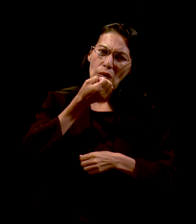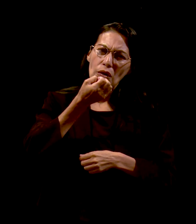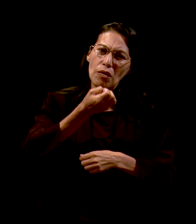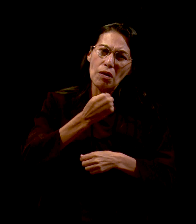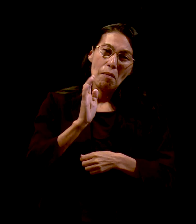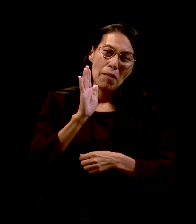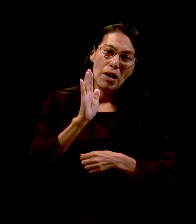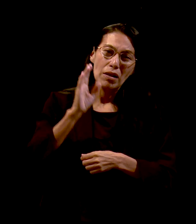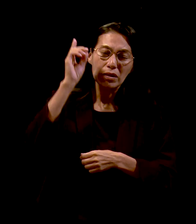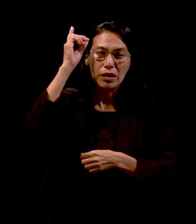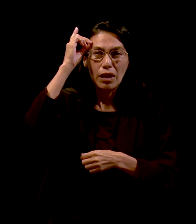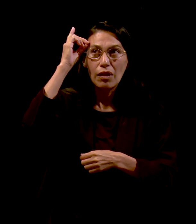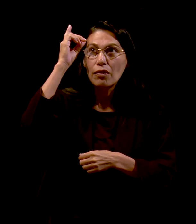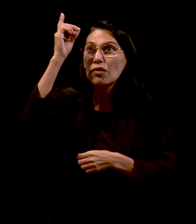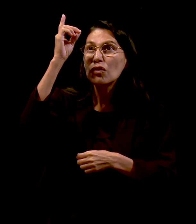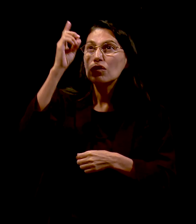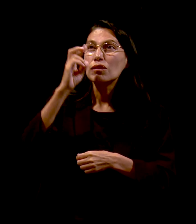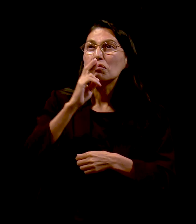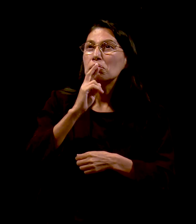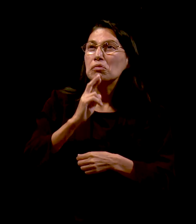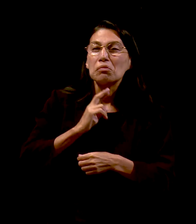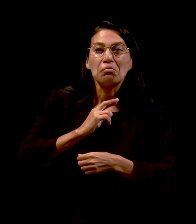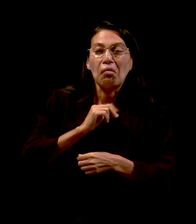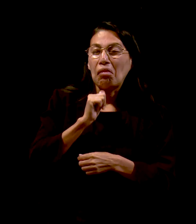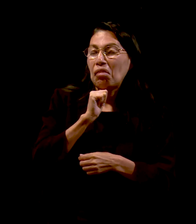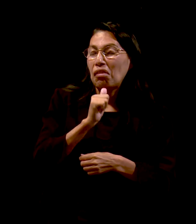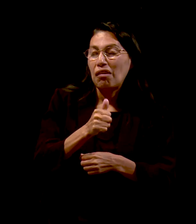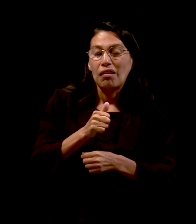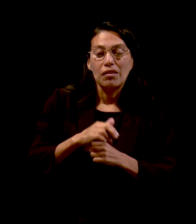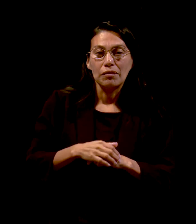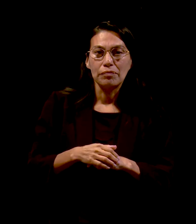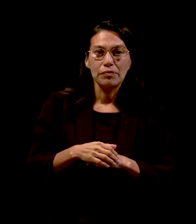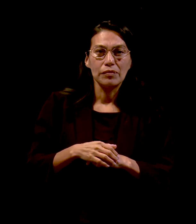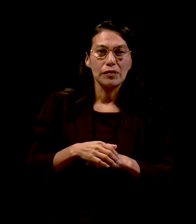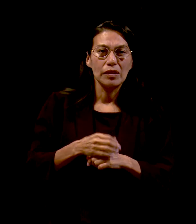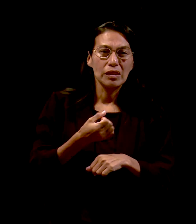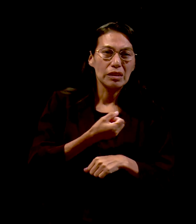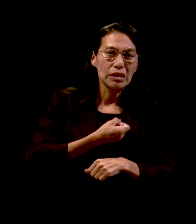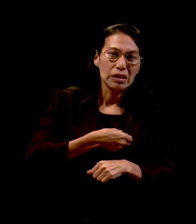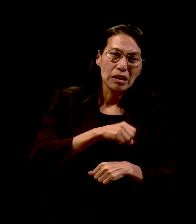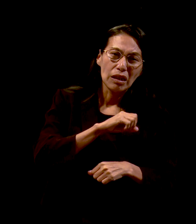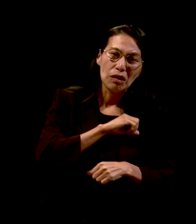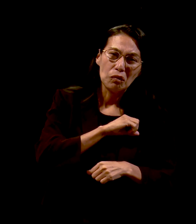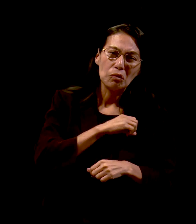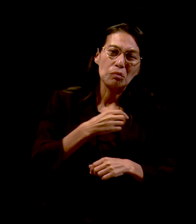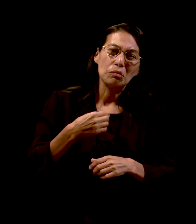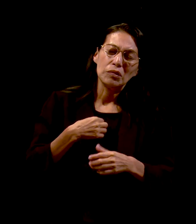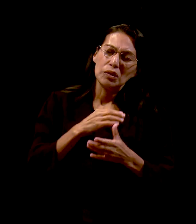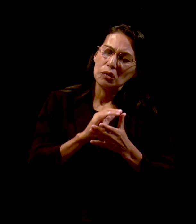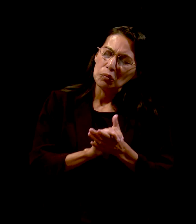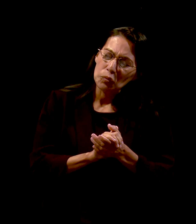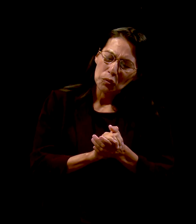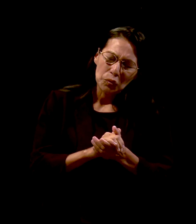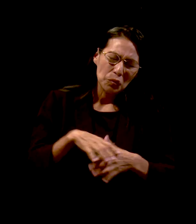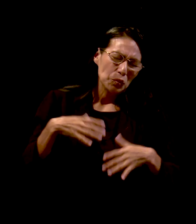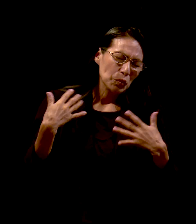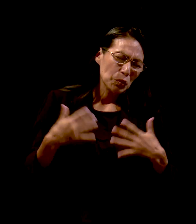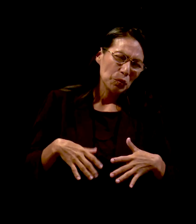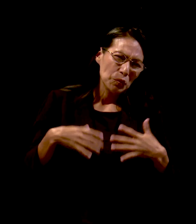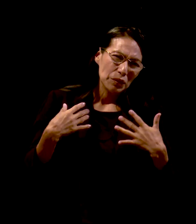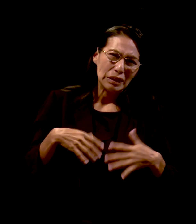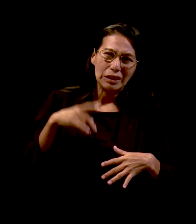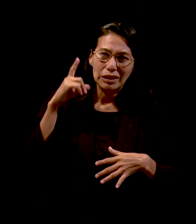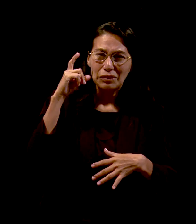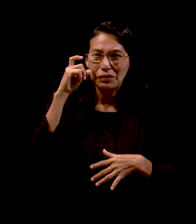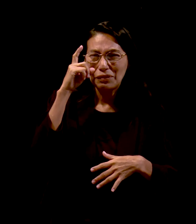en una situación ya de salud bien delicada él estaba en una situación de salud bien delicada en enero